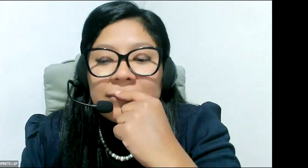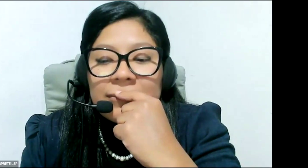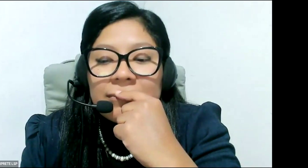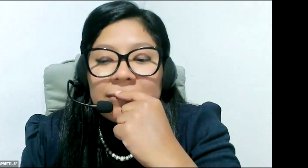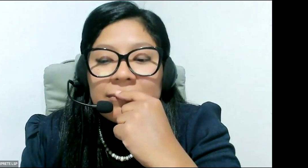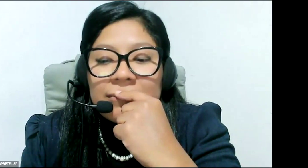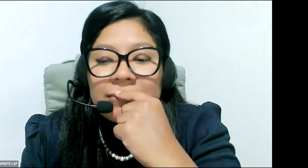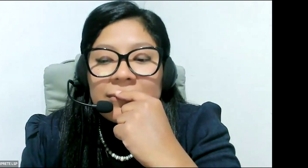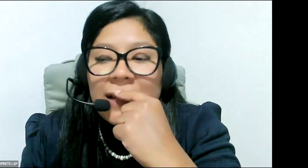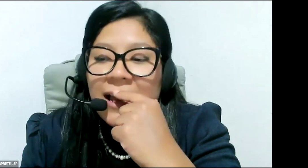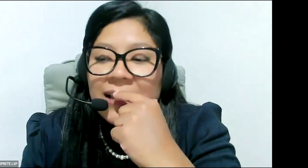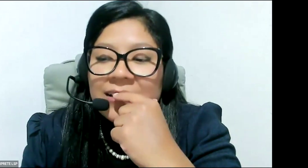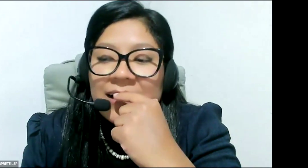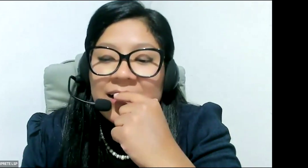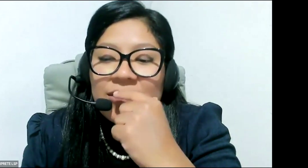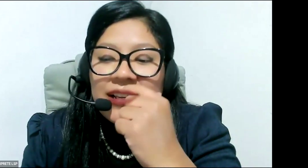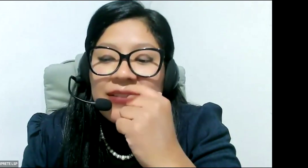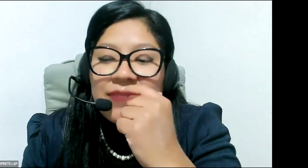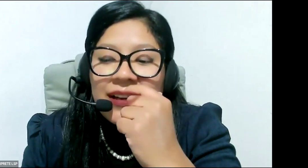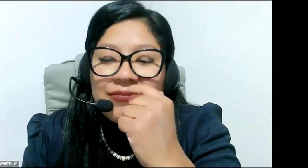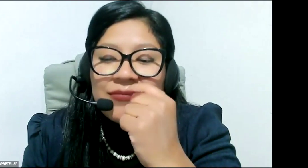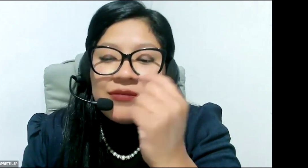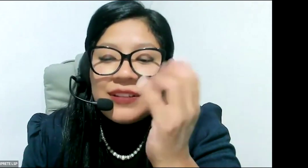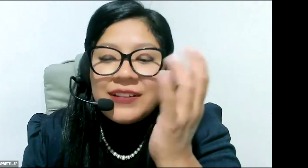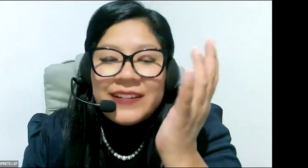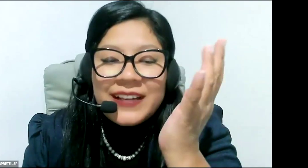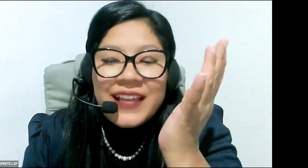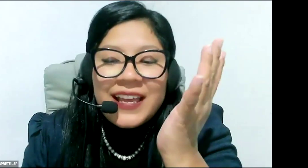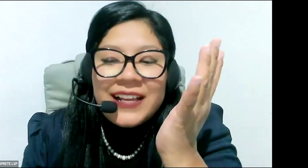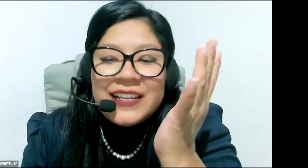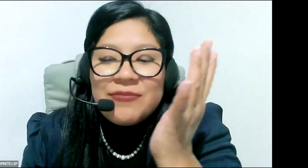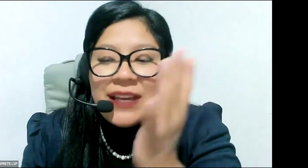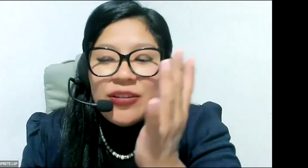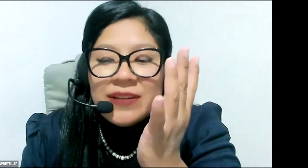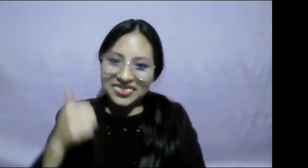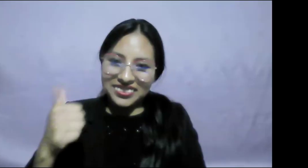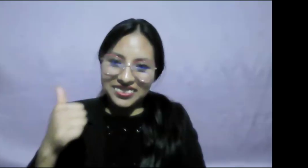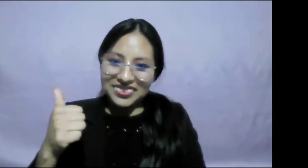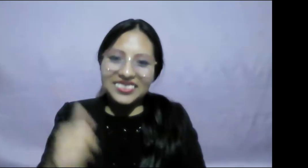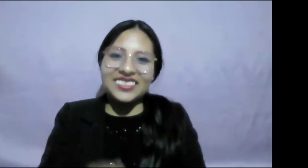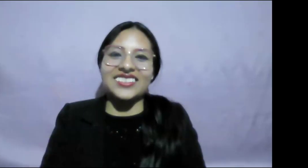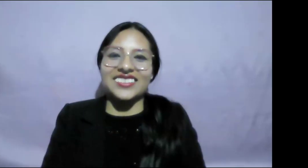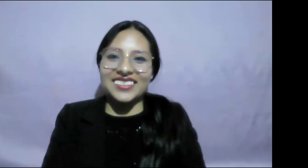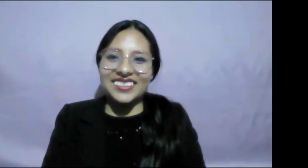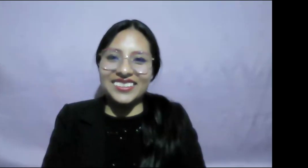Manuel Ah está él nació en Lima muy bien limeño